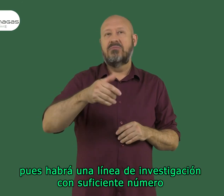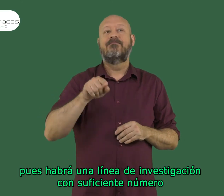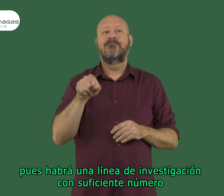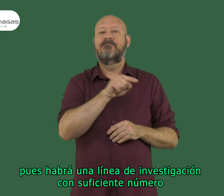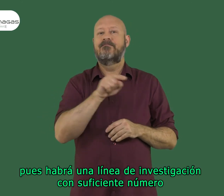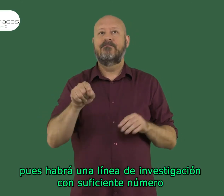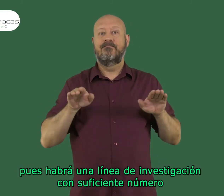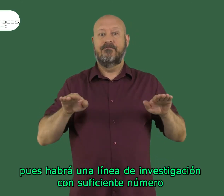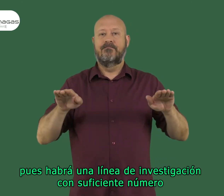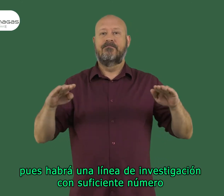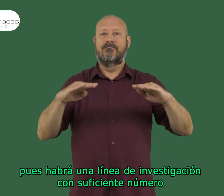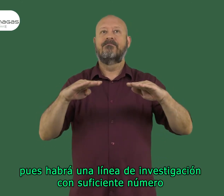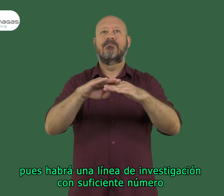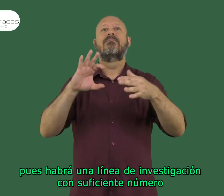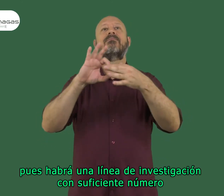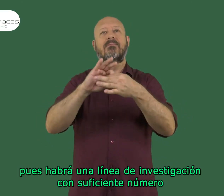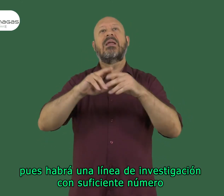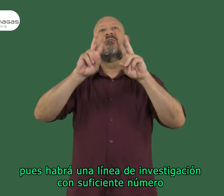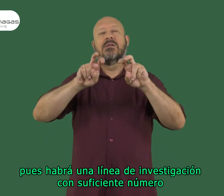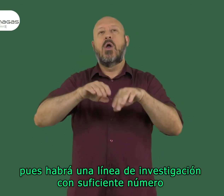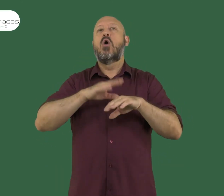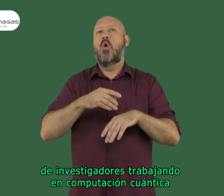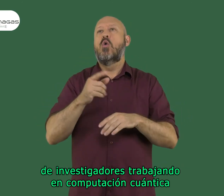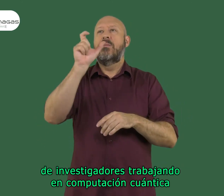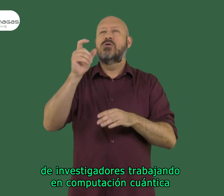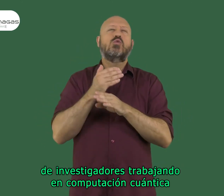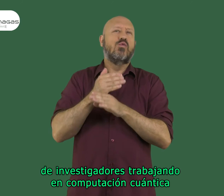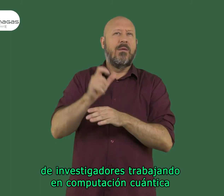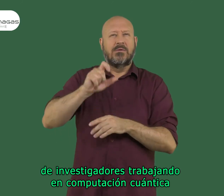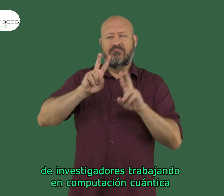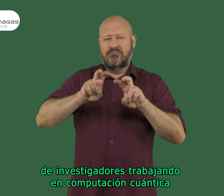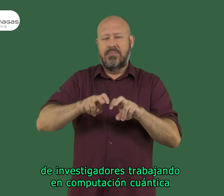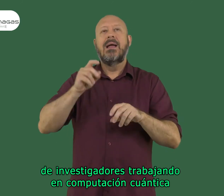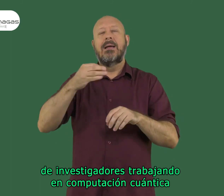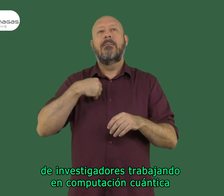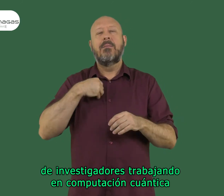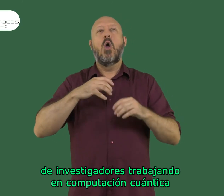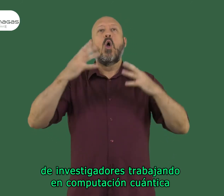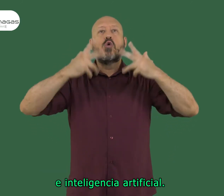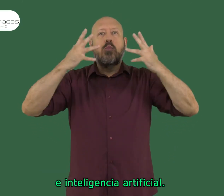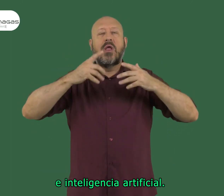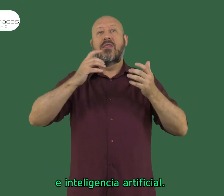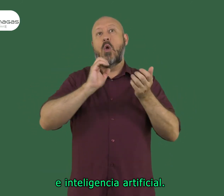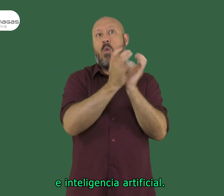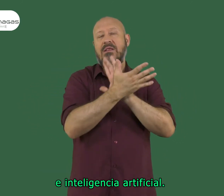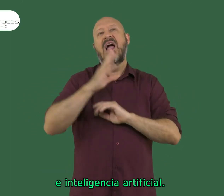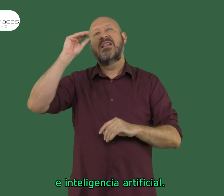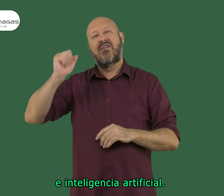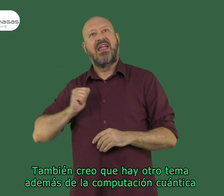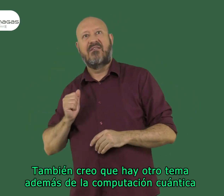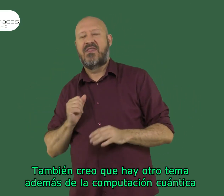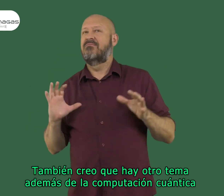ahí una línea de investigación con suficiente número de investigadores trabajando en computación cuántica e inteligencia